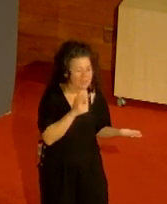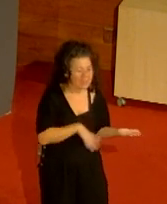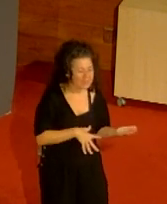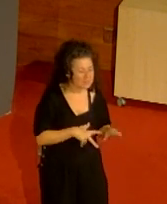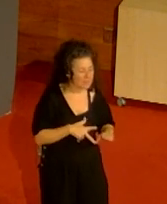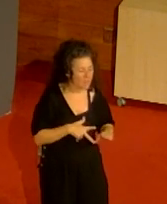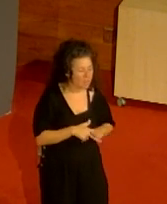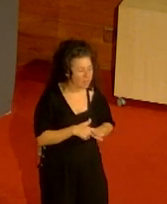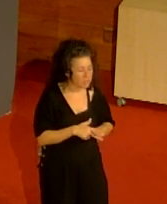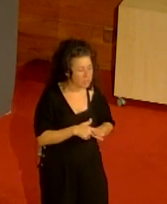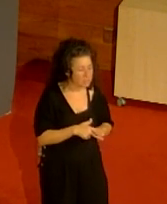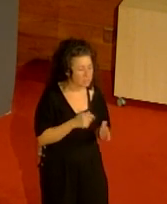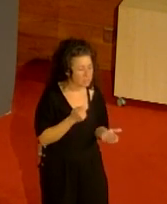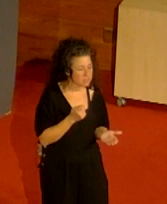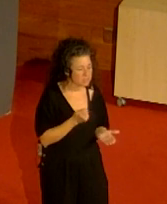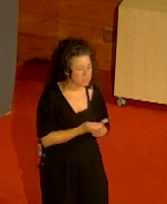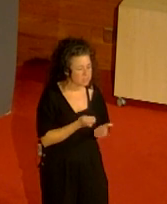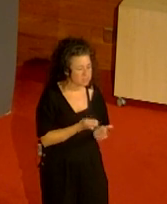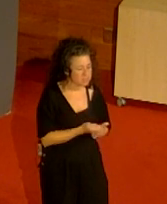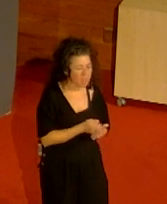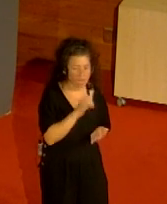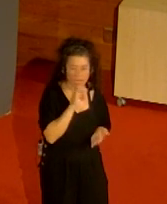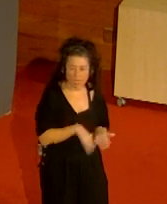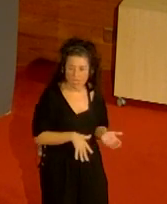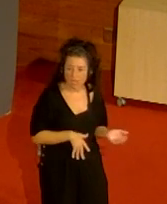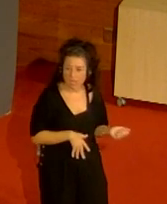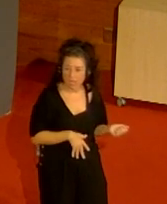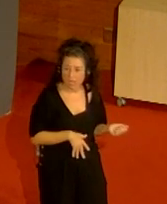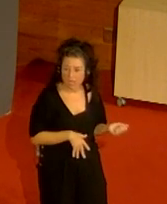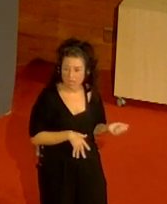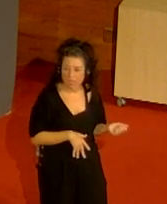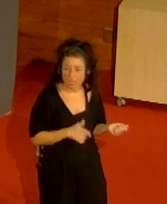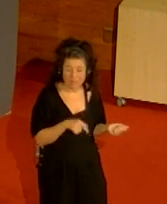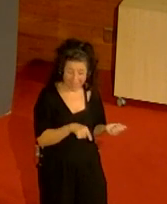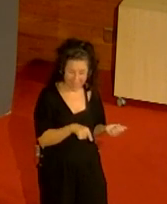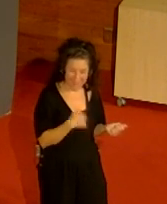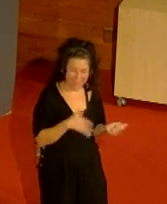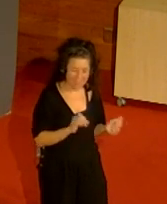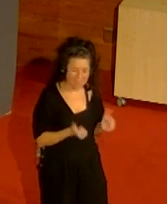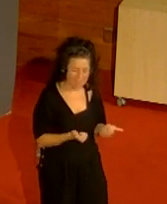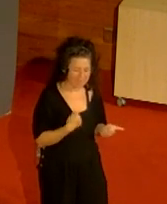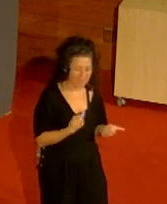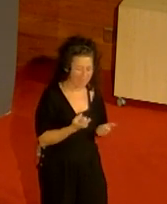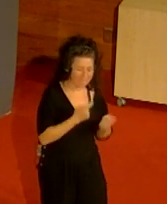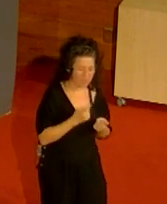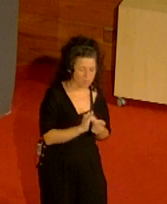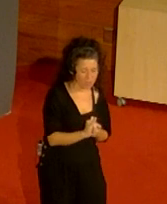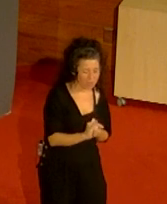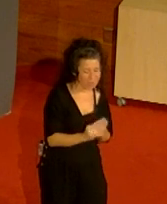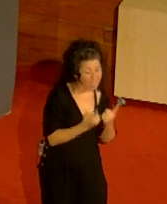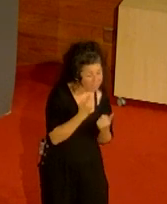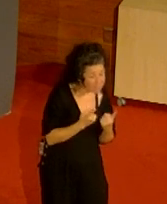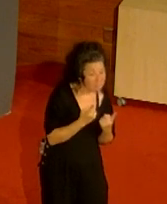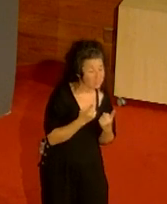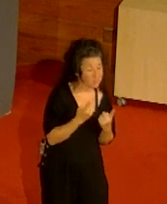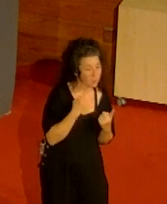¿No? Como punto de partida. Y aquí ya tiene mucha información sobre el medio, sobre la ONG, sobre lo que sea. ¿Qué hace? No nos hacemos esa pregunta y creo que